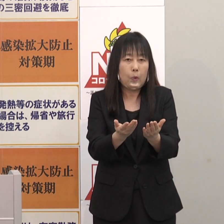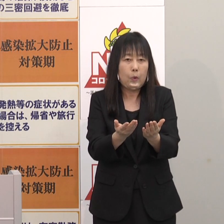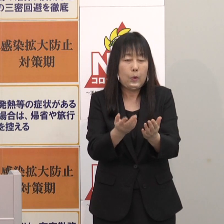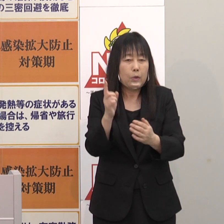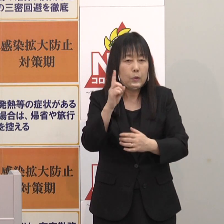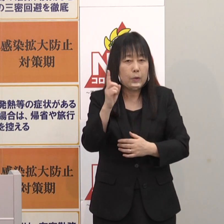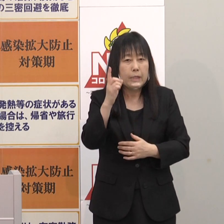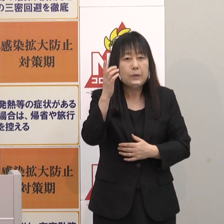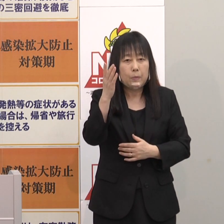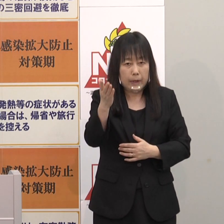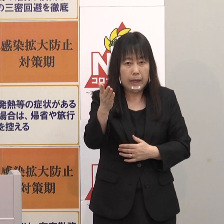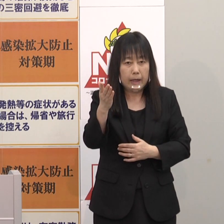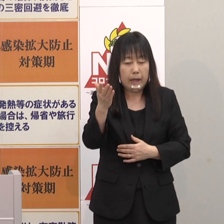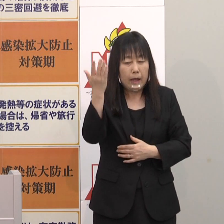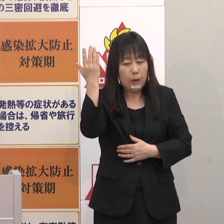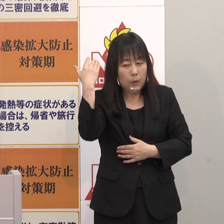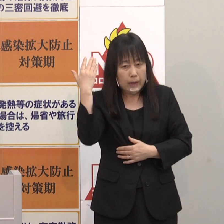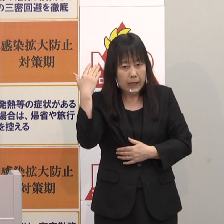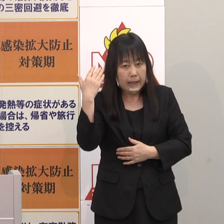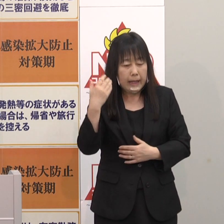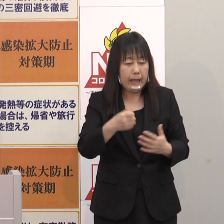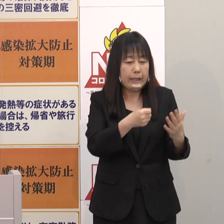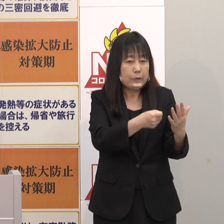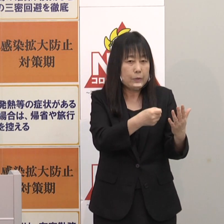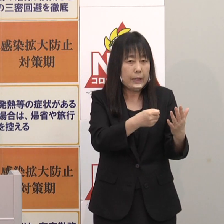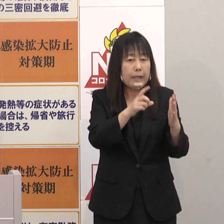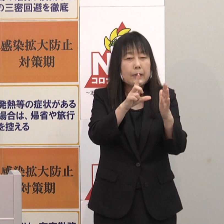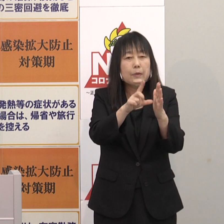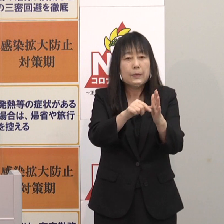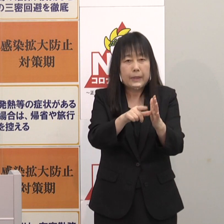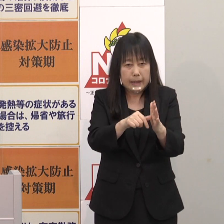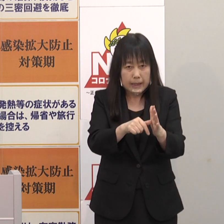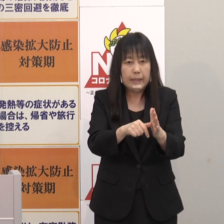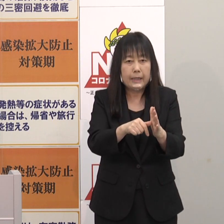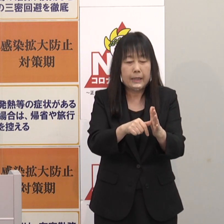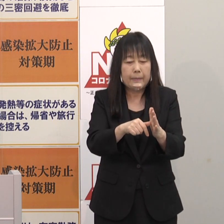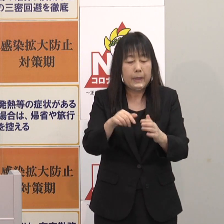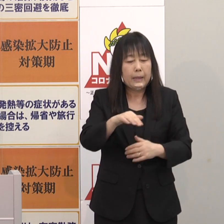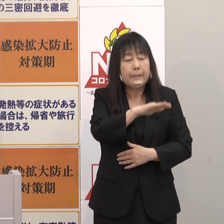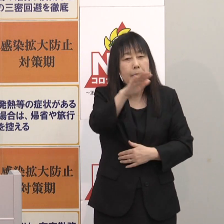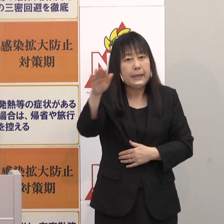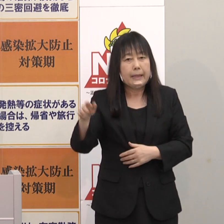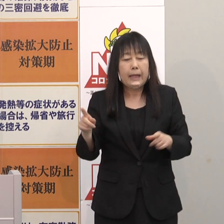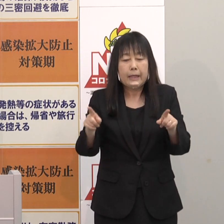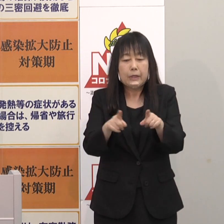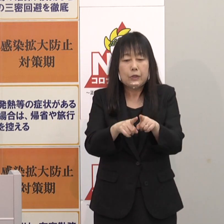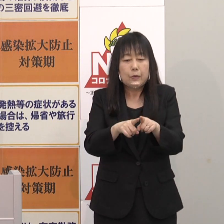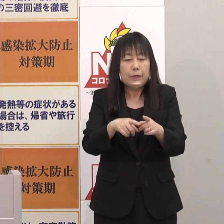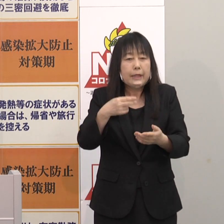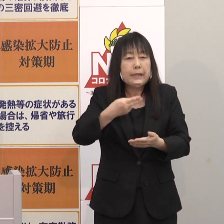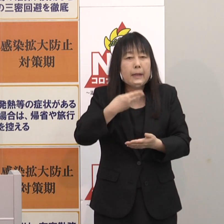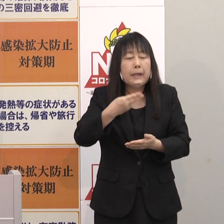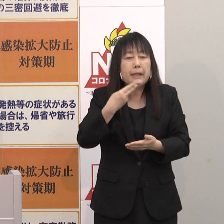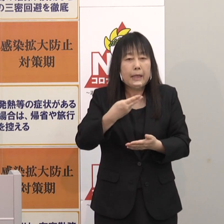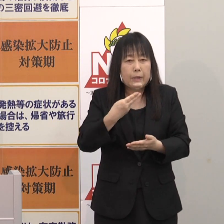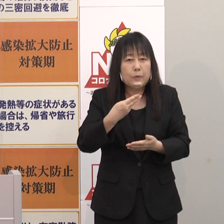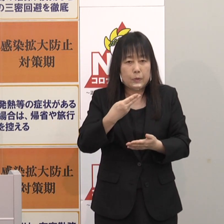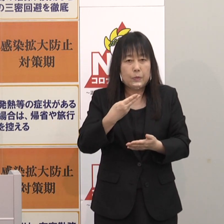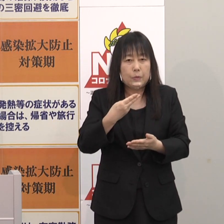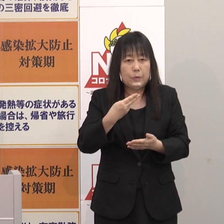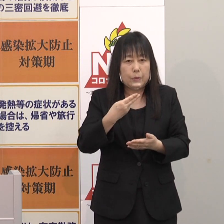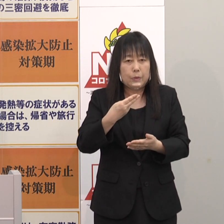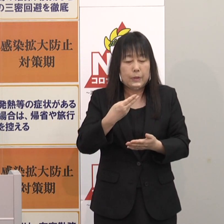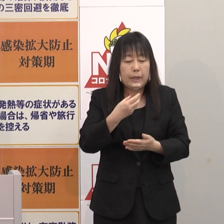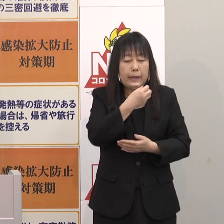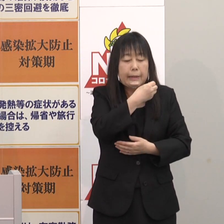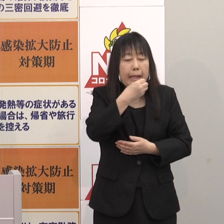、みんなで給食を食べたいというような声も聞いたりしたんですけれども、こういったその黙食についても香川県として何